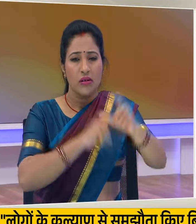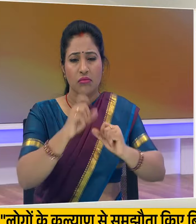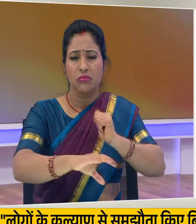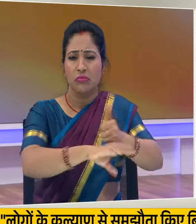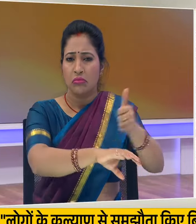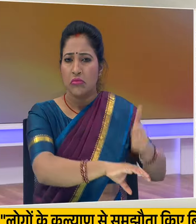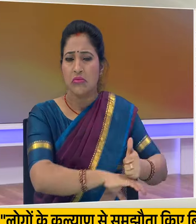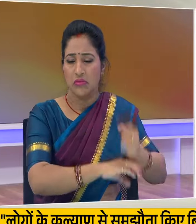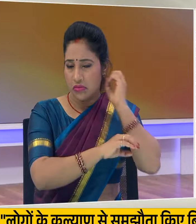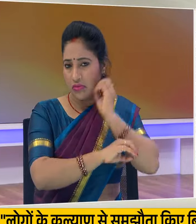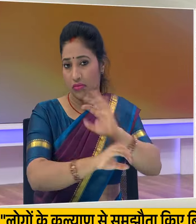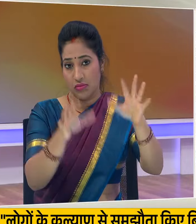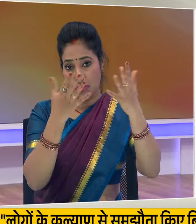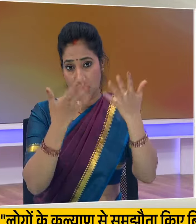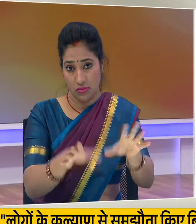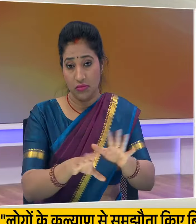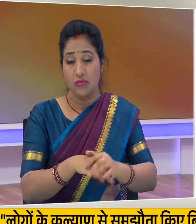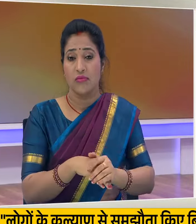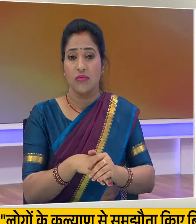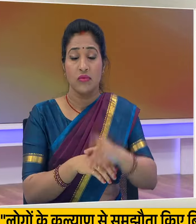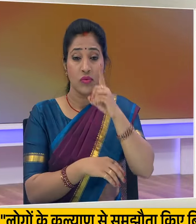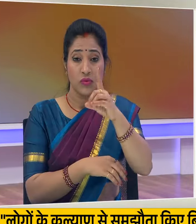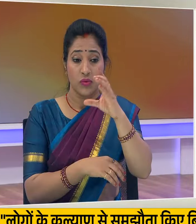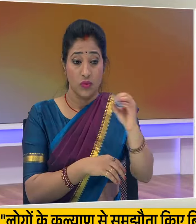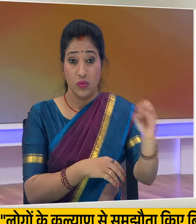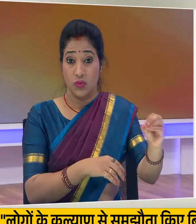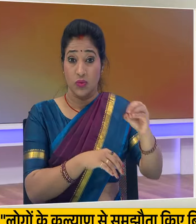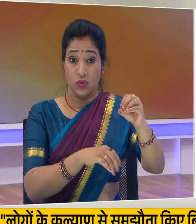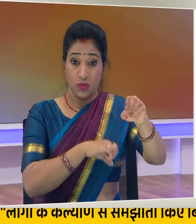है। ये 100 शहर